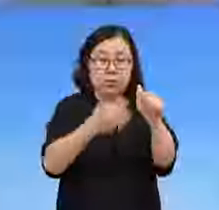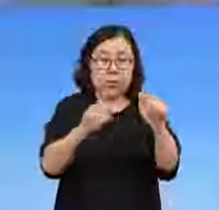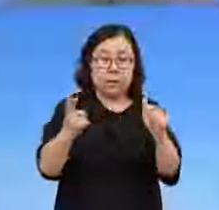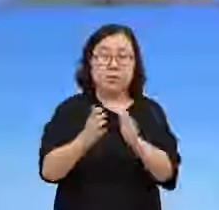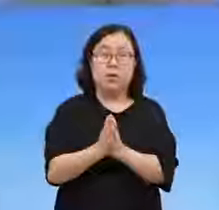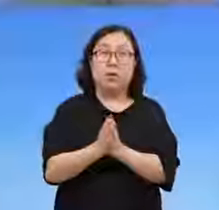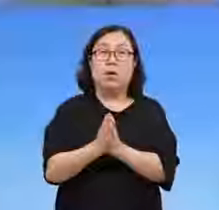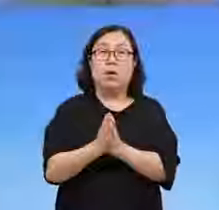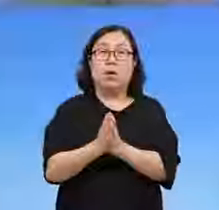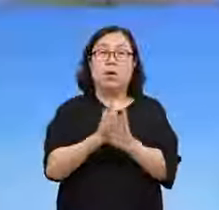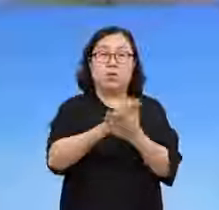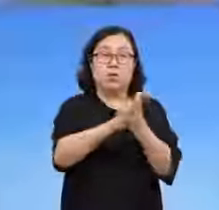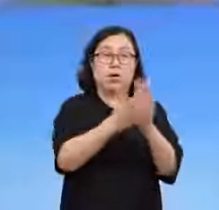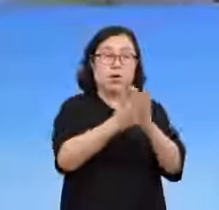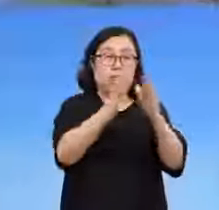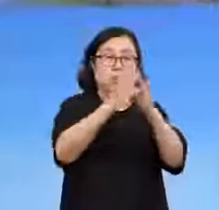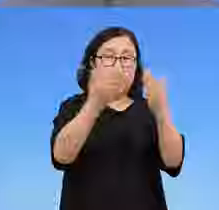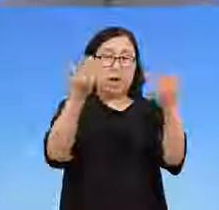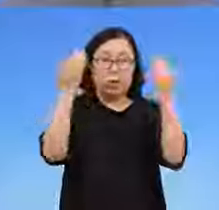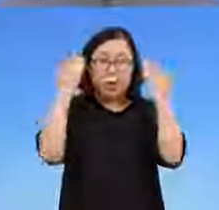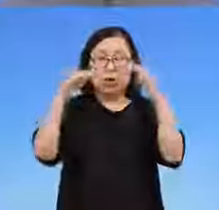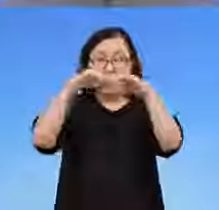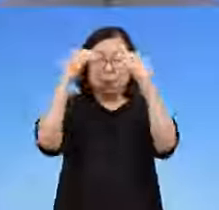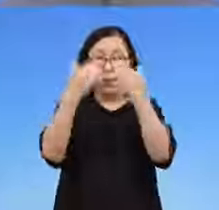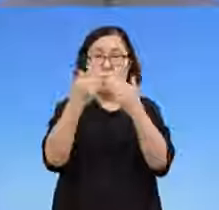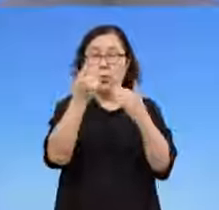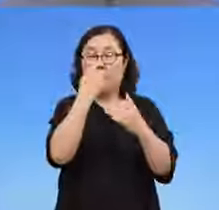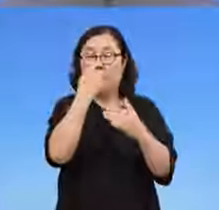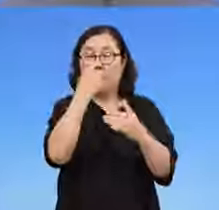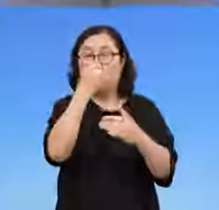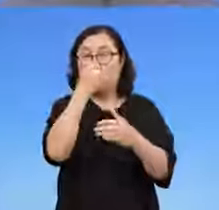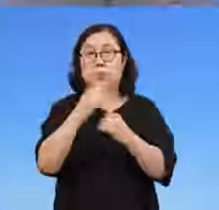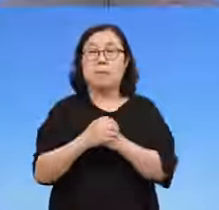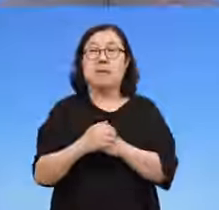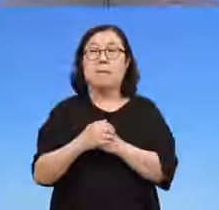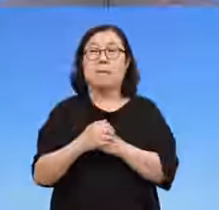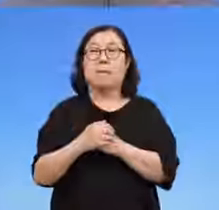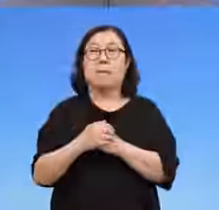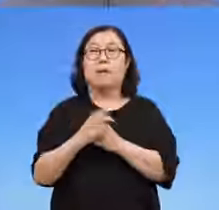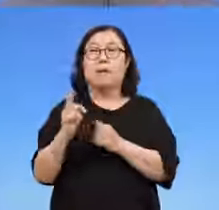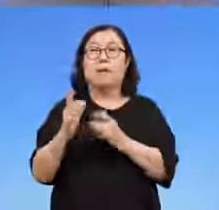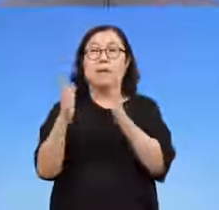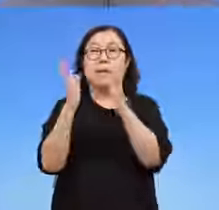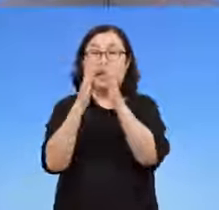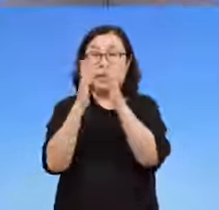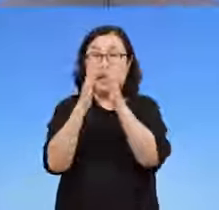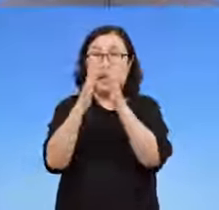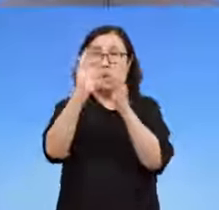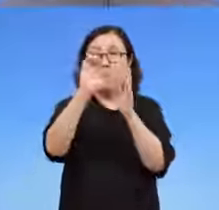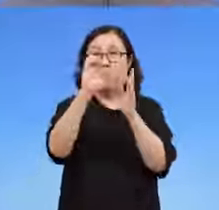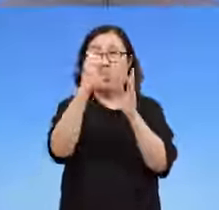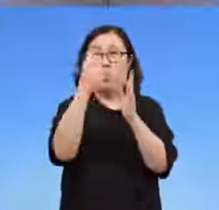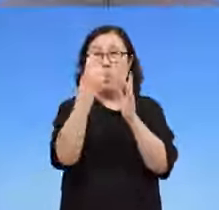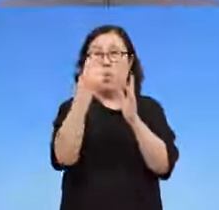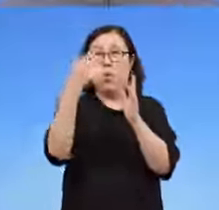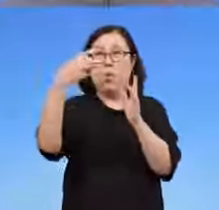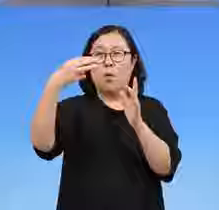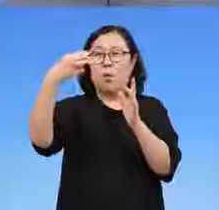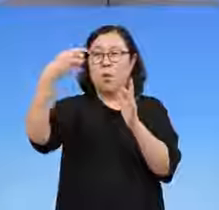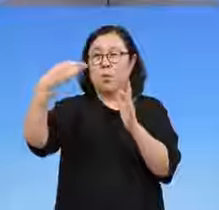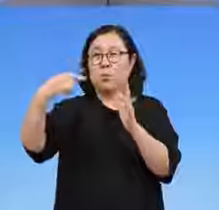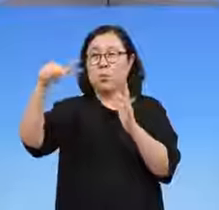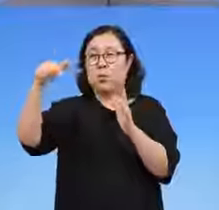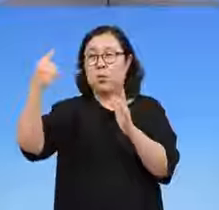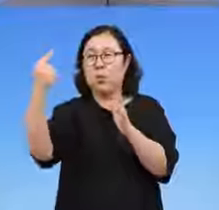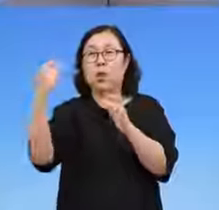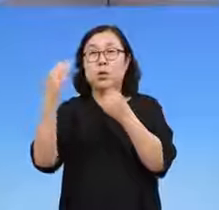보줘도 학교에서 다 배우고 유치원에서 다 배우고, 그리고 여러분 다 아시잖아요, 우리나라 현실. 지금 애들이 접하는 포르노 같은 거 이런